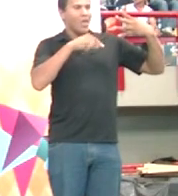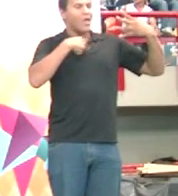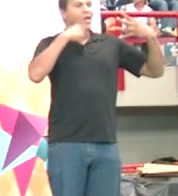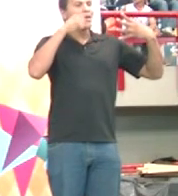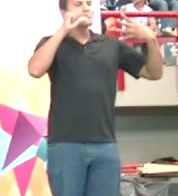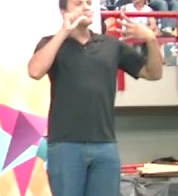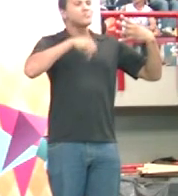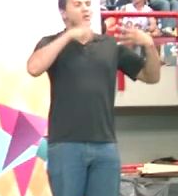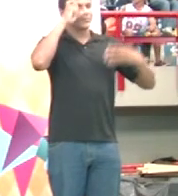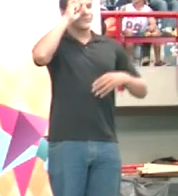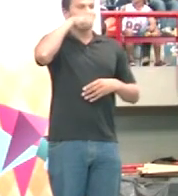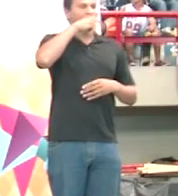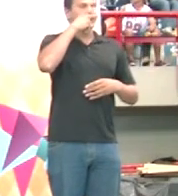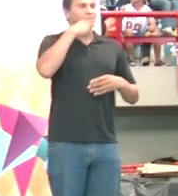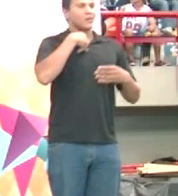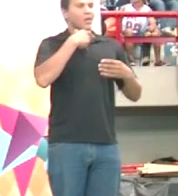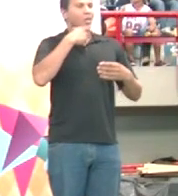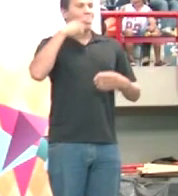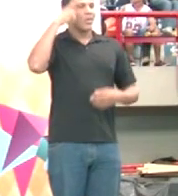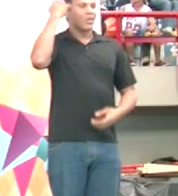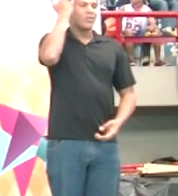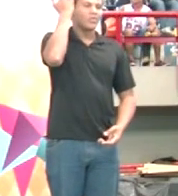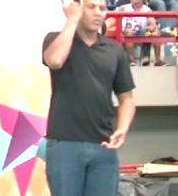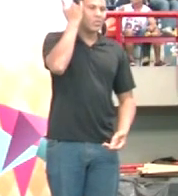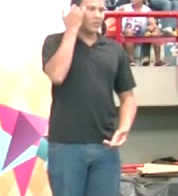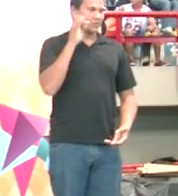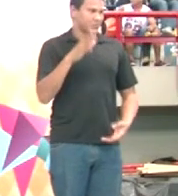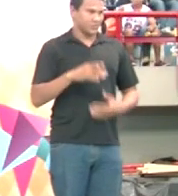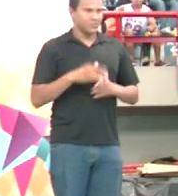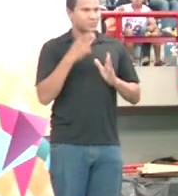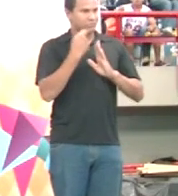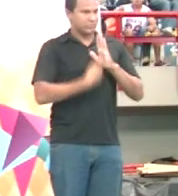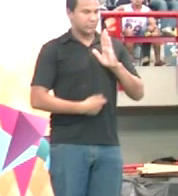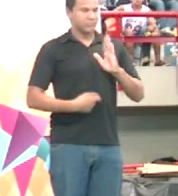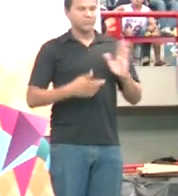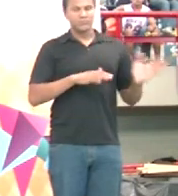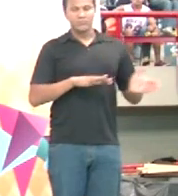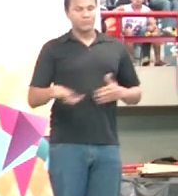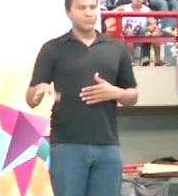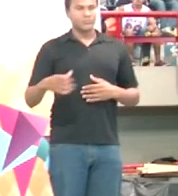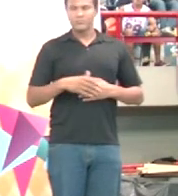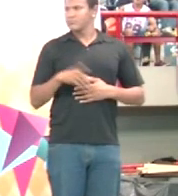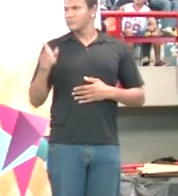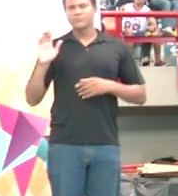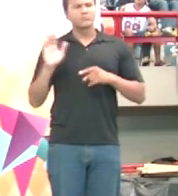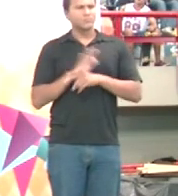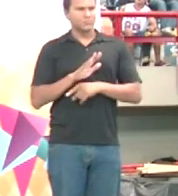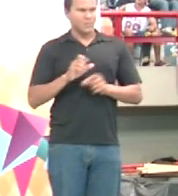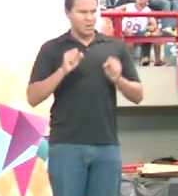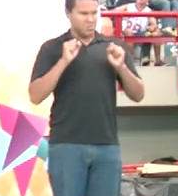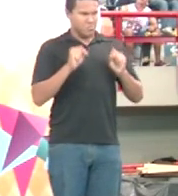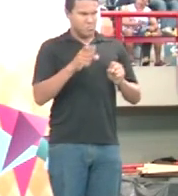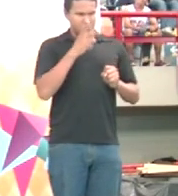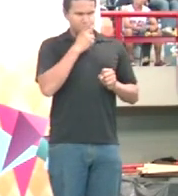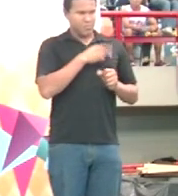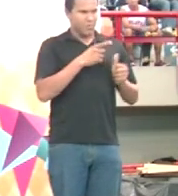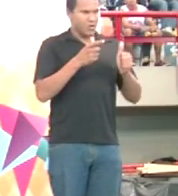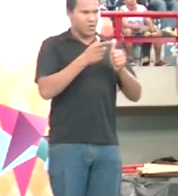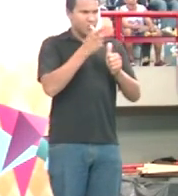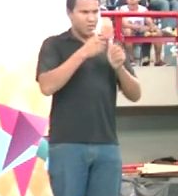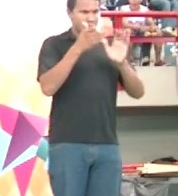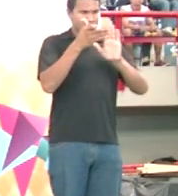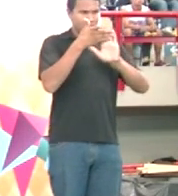Vamos responder aqui uma perguntinha. Eu posso começar o meu parágrafo da introdução com um conector?